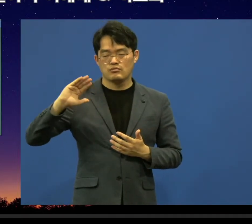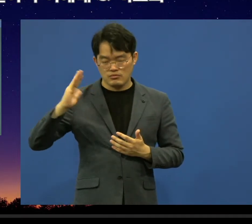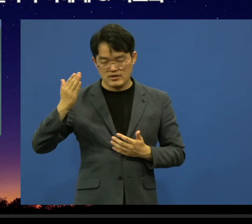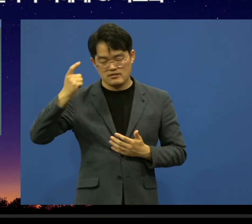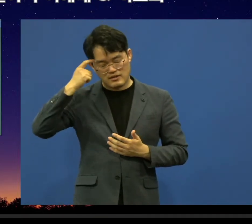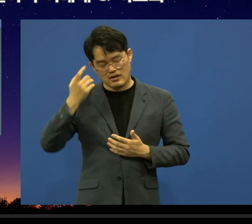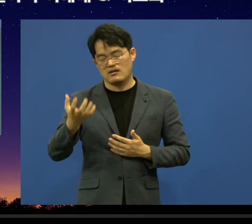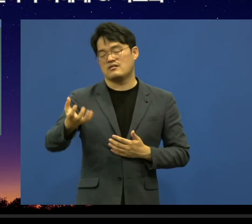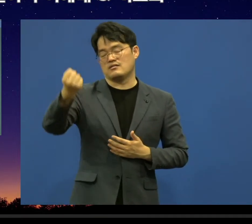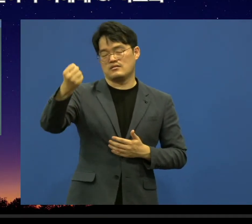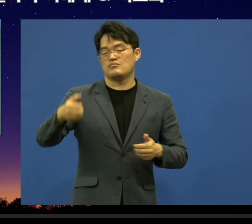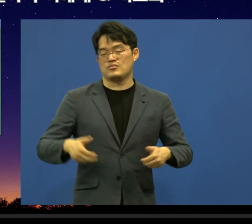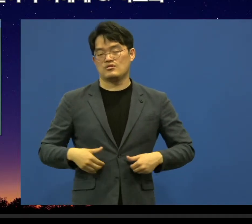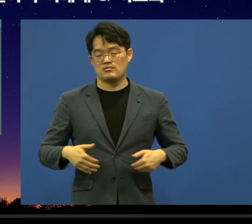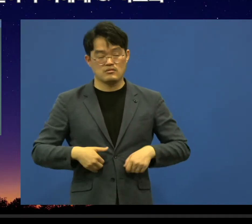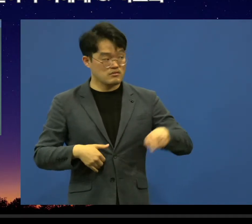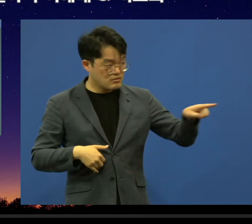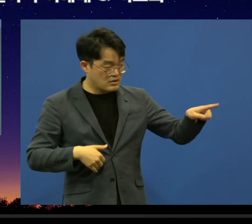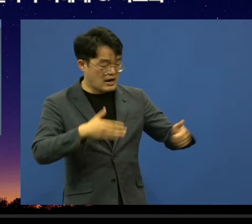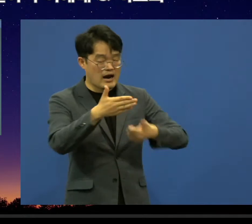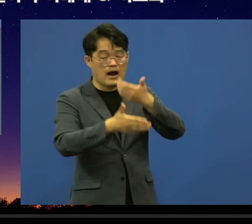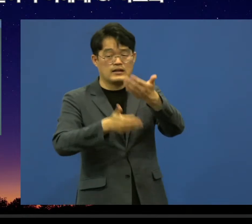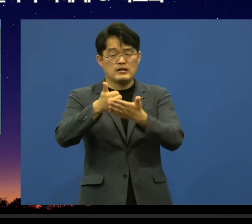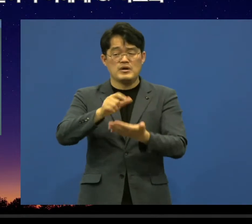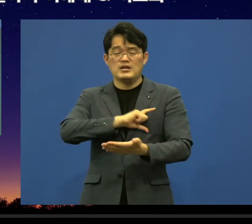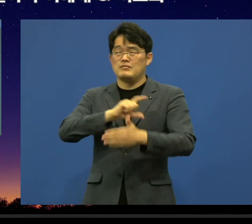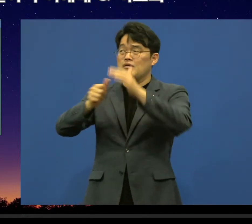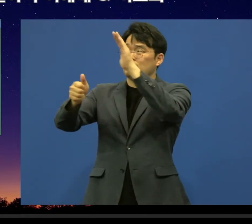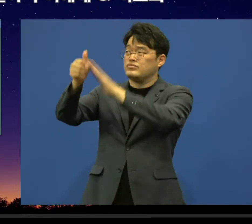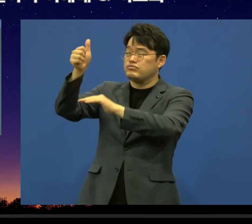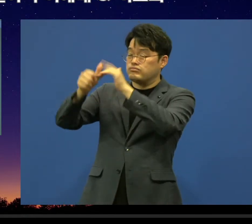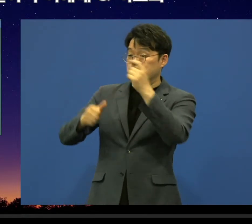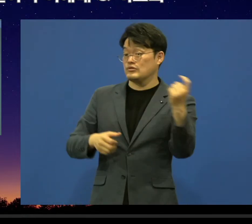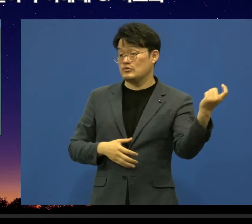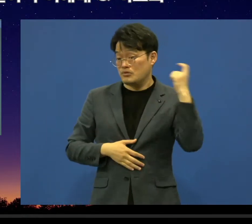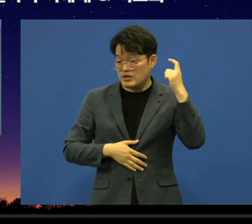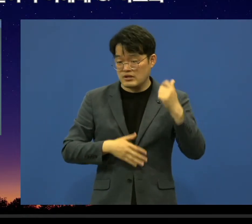하나님의 백성들을 위협하는 소리를 여러분 듣는다면, 그래서 여러분